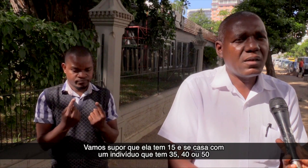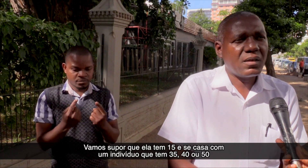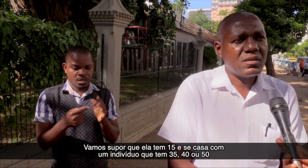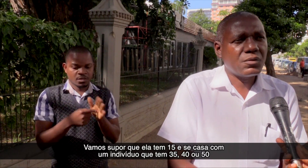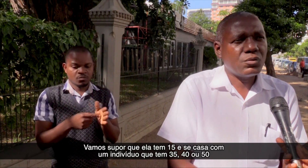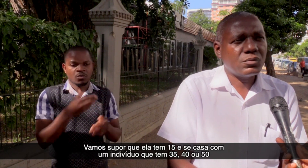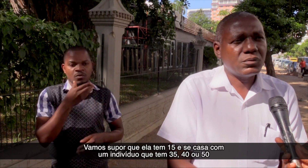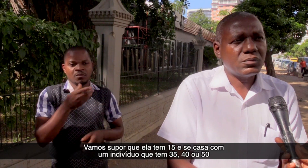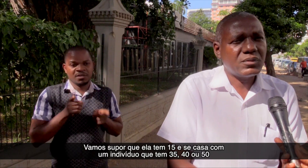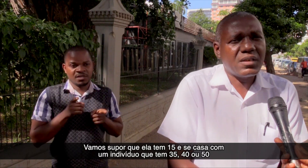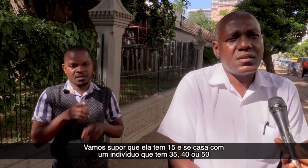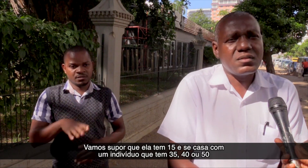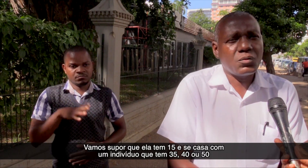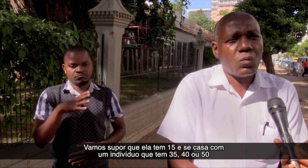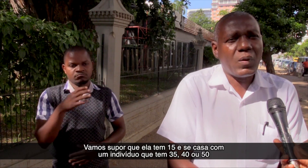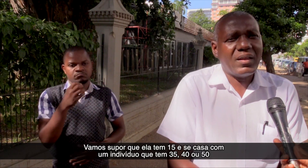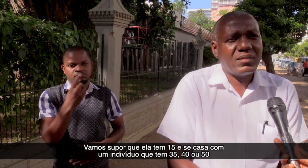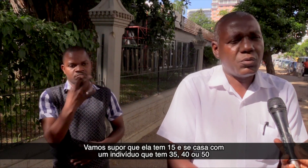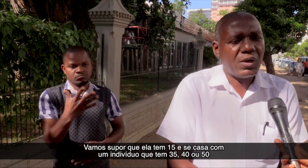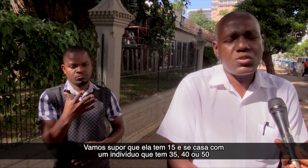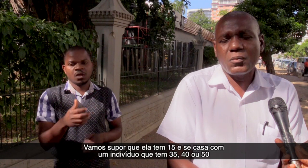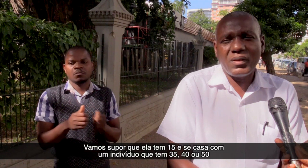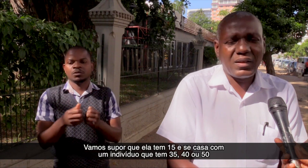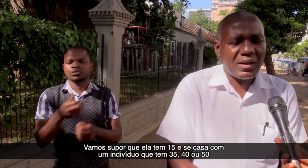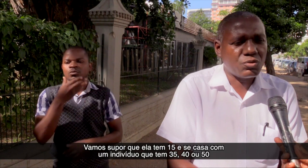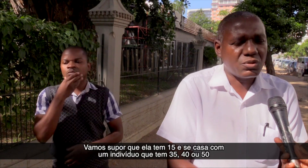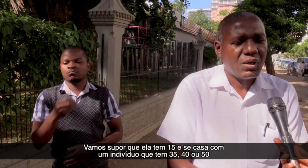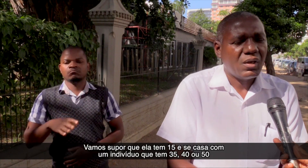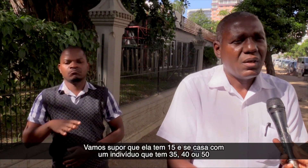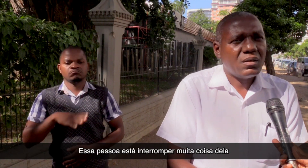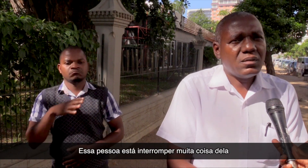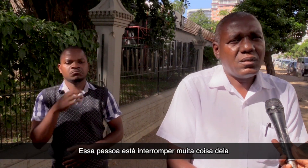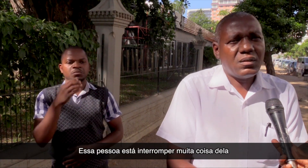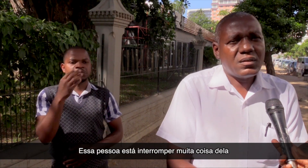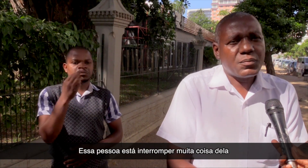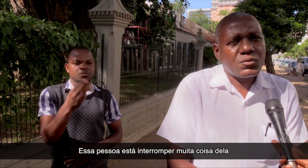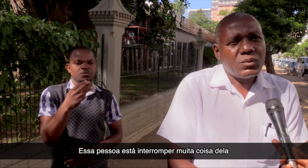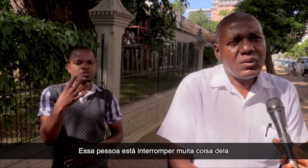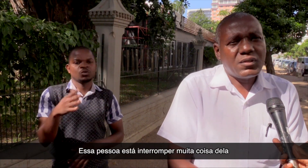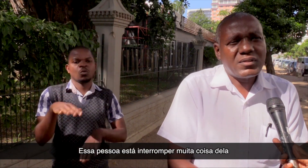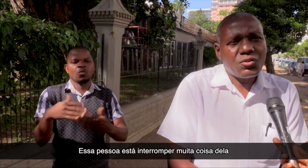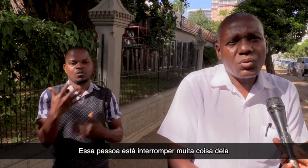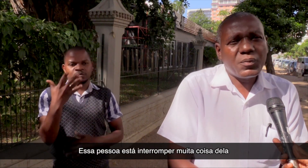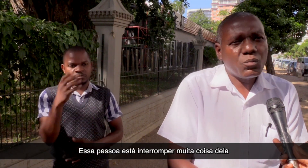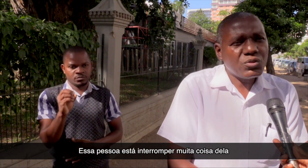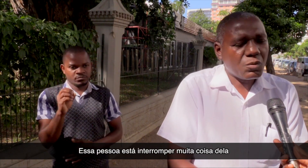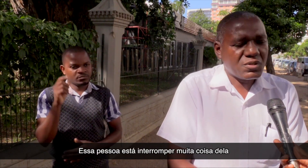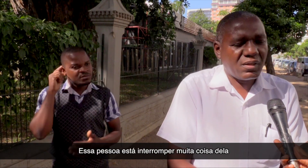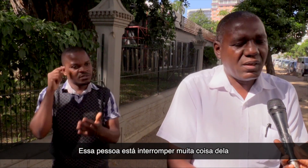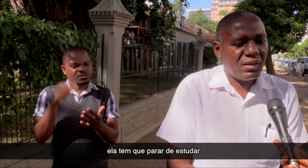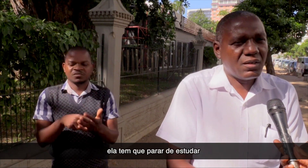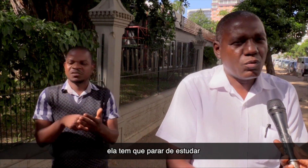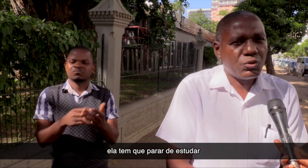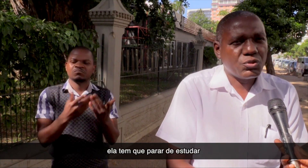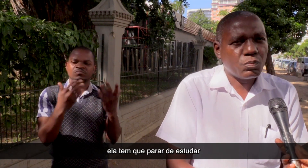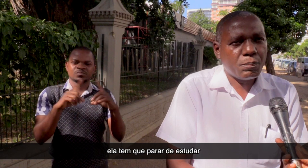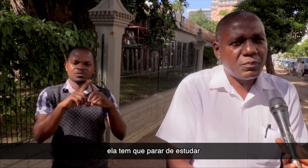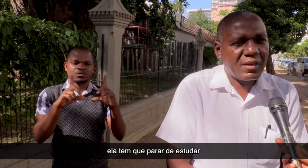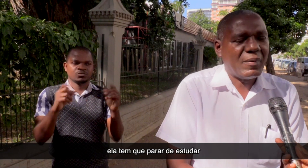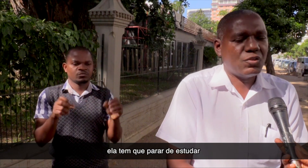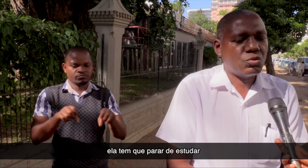15, alguém casa com 35, 40, por aí, ou 50 anos. Essa pessoa está a interromper muita coisa dela. Ela não